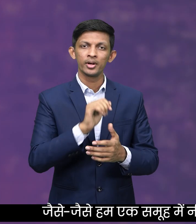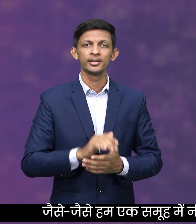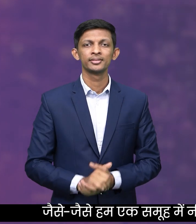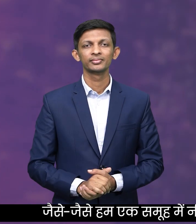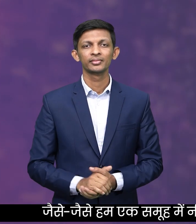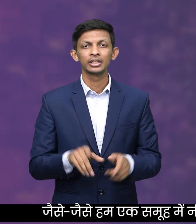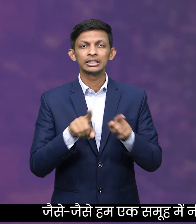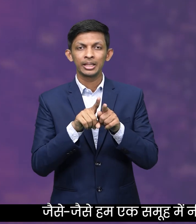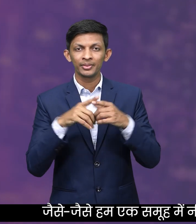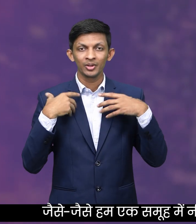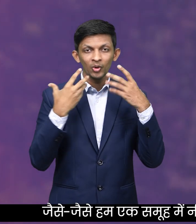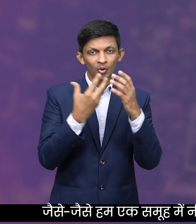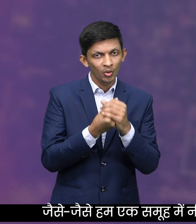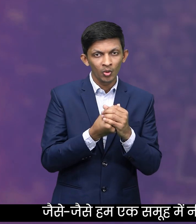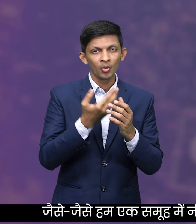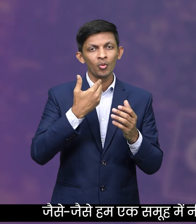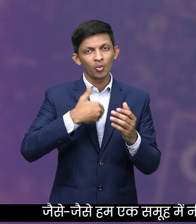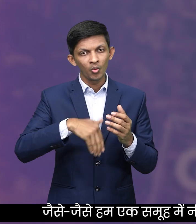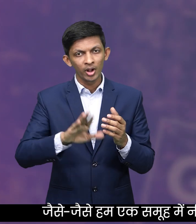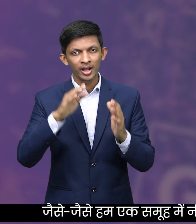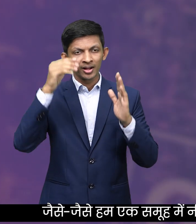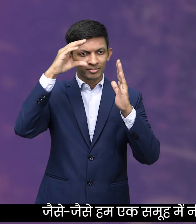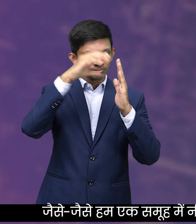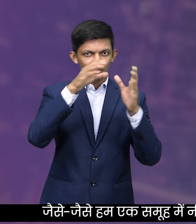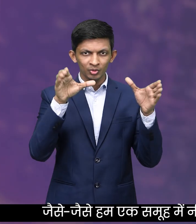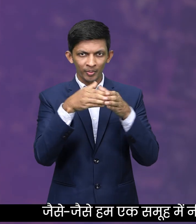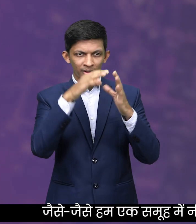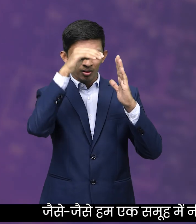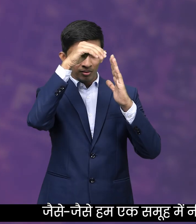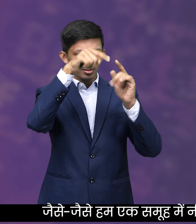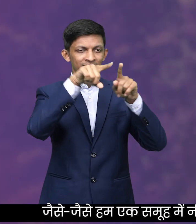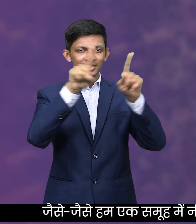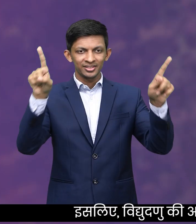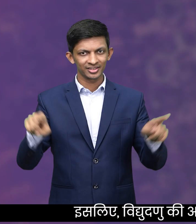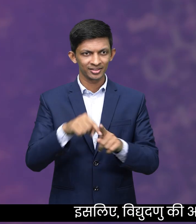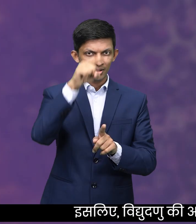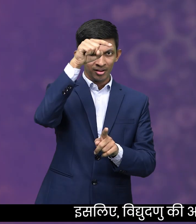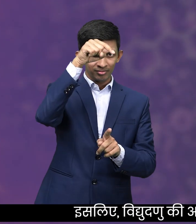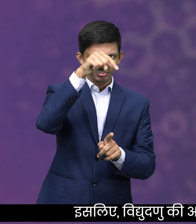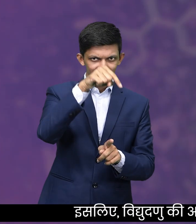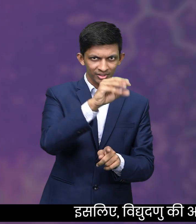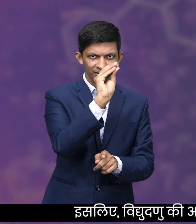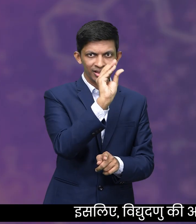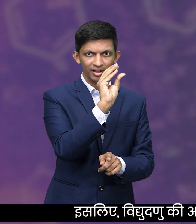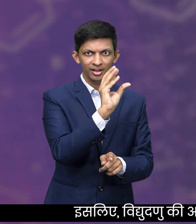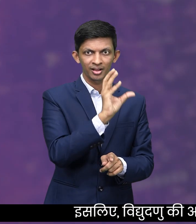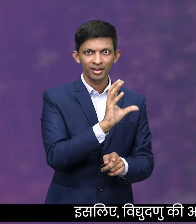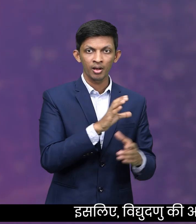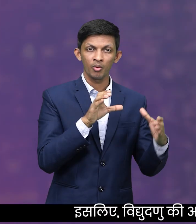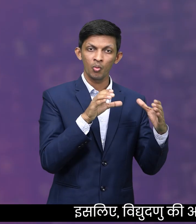नीचे जाते हैं, तत्व की परमाणु संख्या बढ़ती जाती है। इसलिए विद्युदणु की